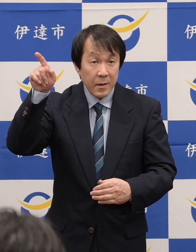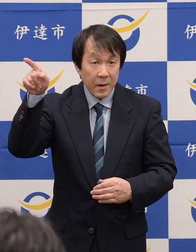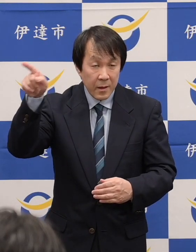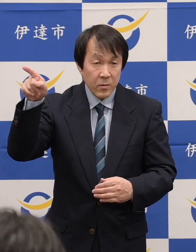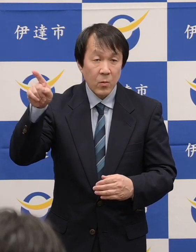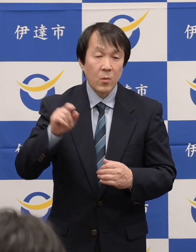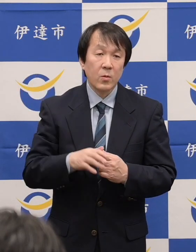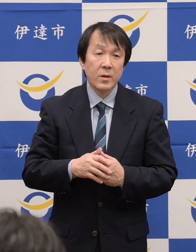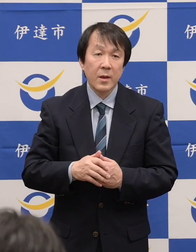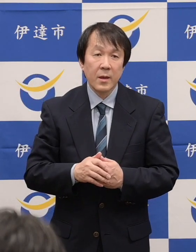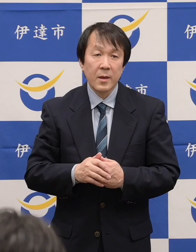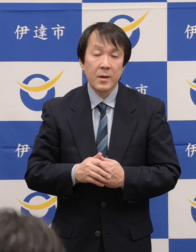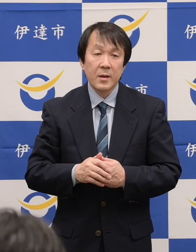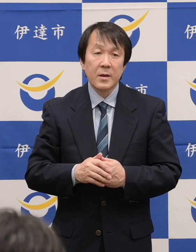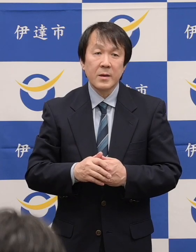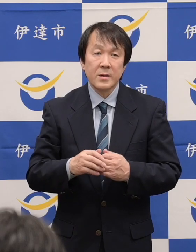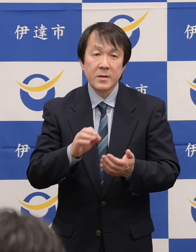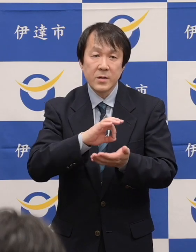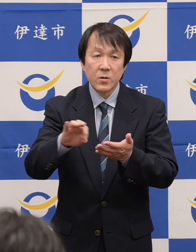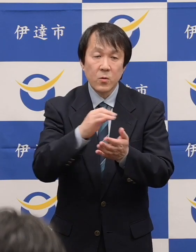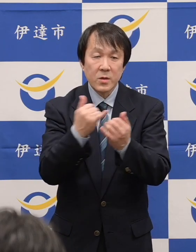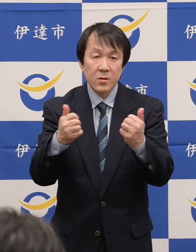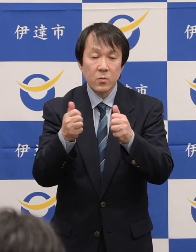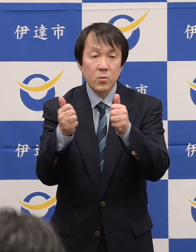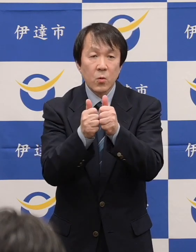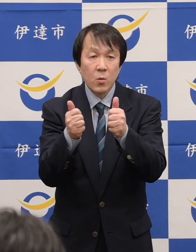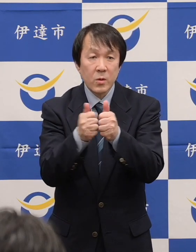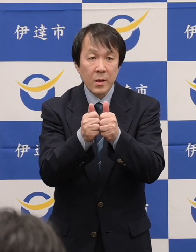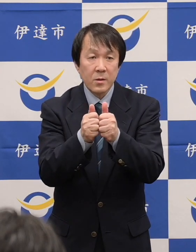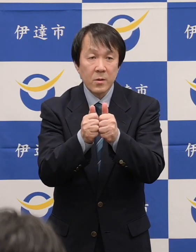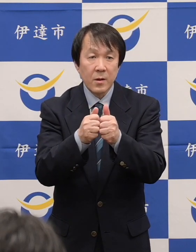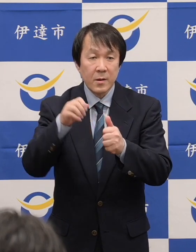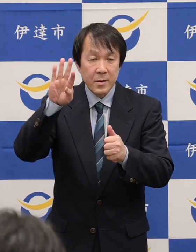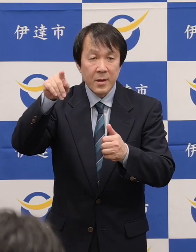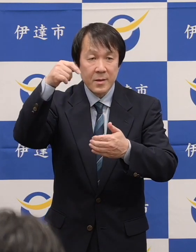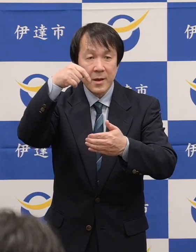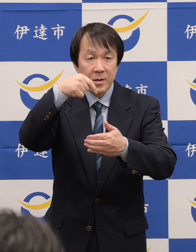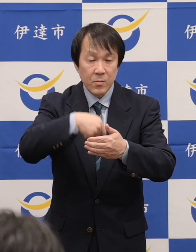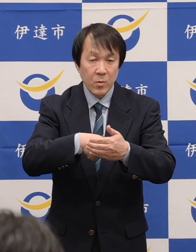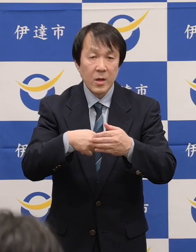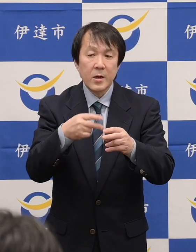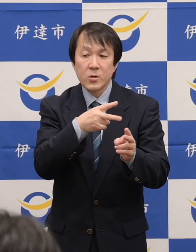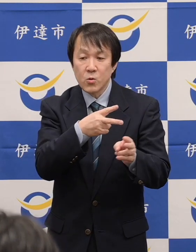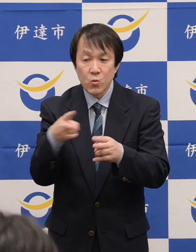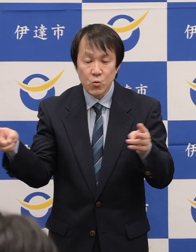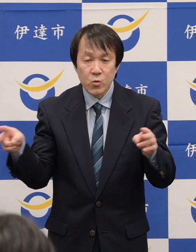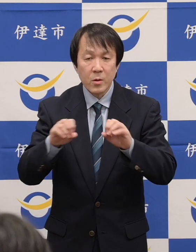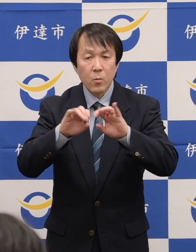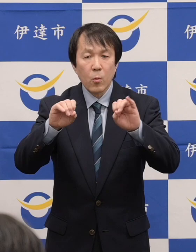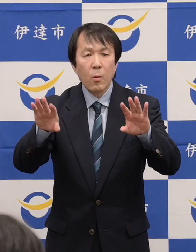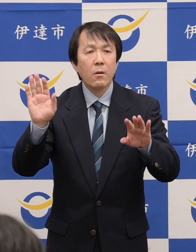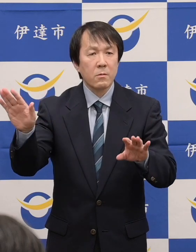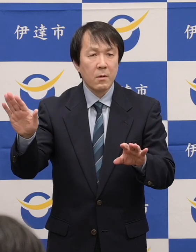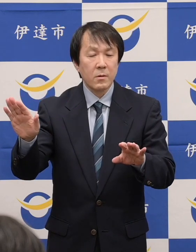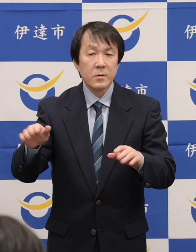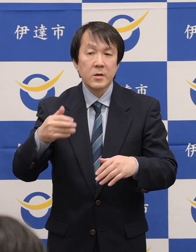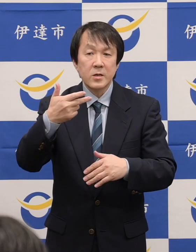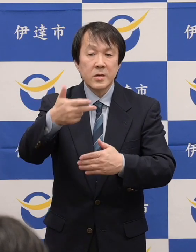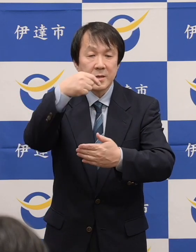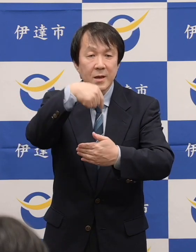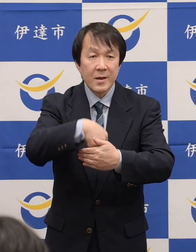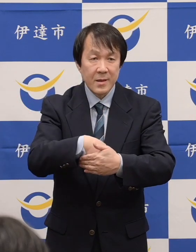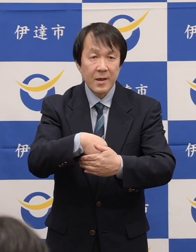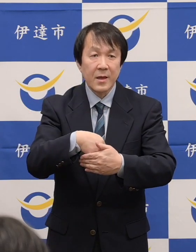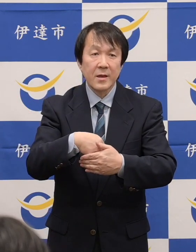によるその利用者の相談などが県内でもそのニュースとして取り上げられていますが、伊達市内でそうい